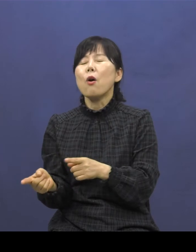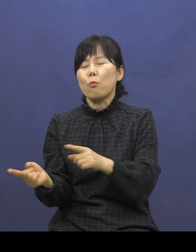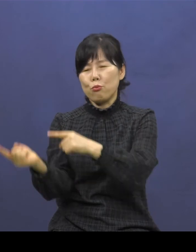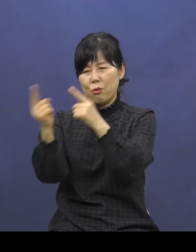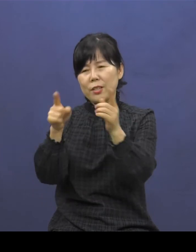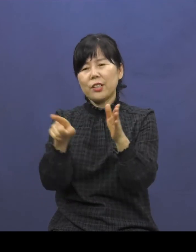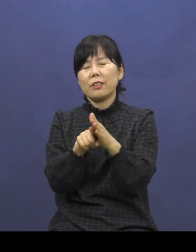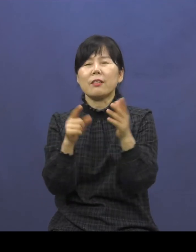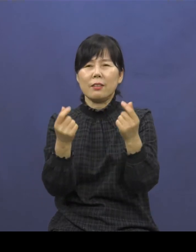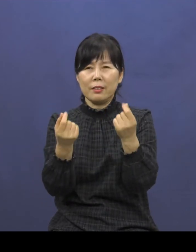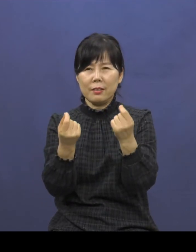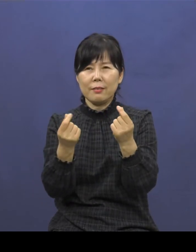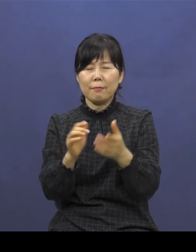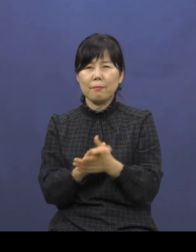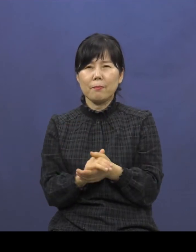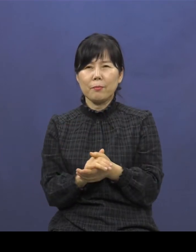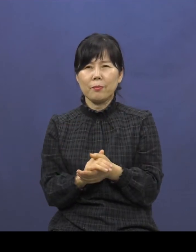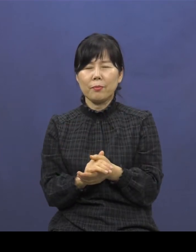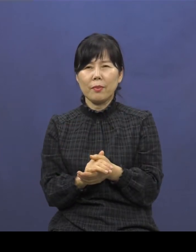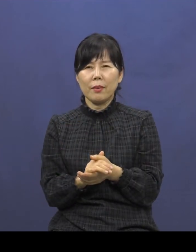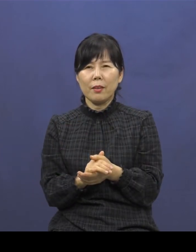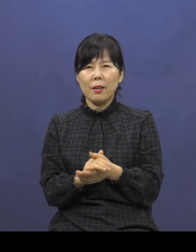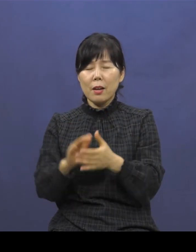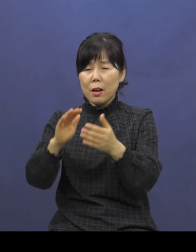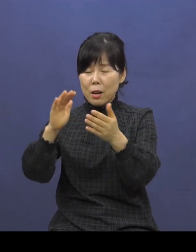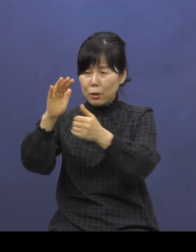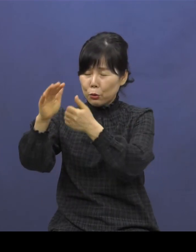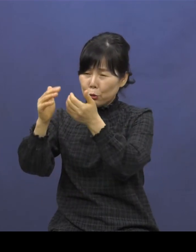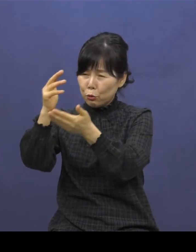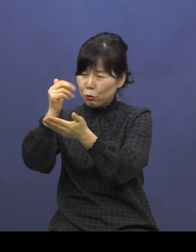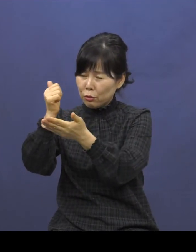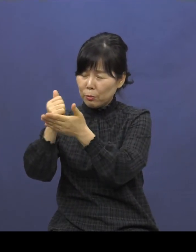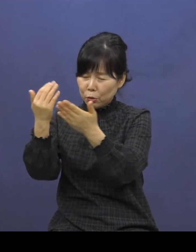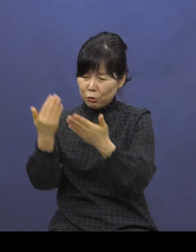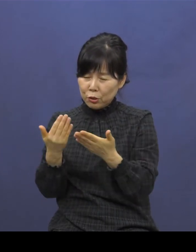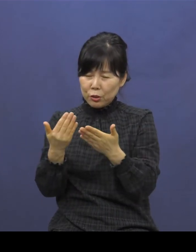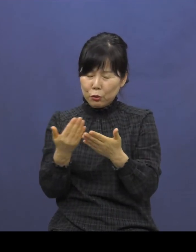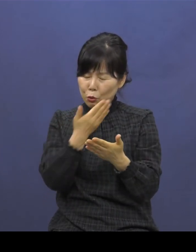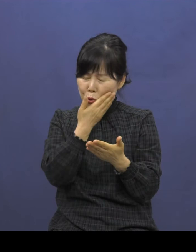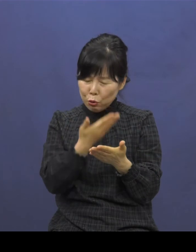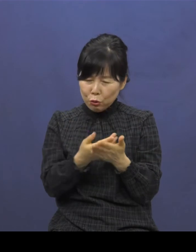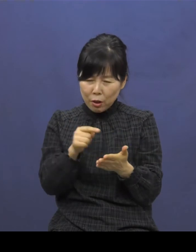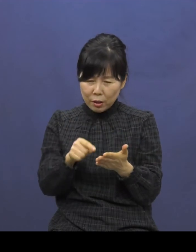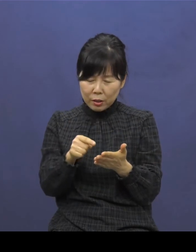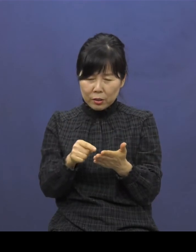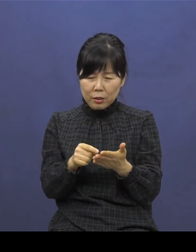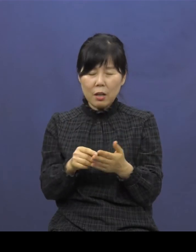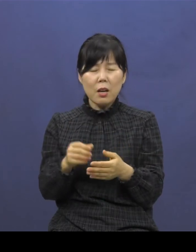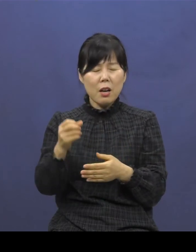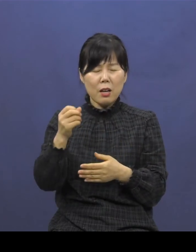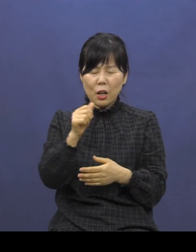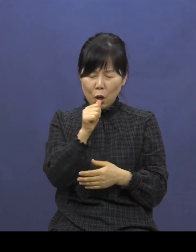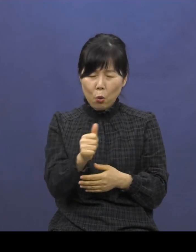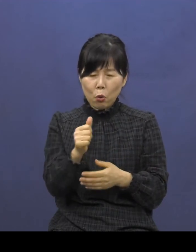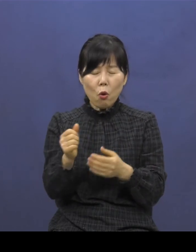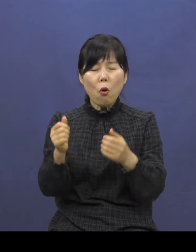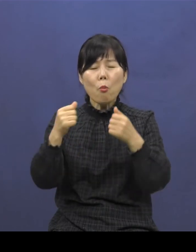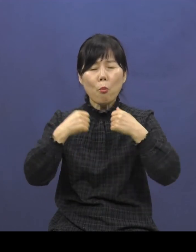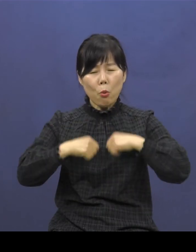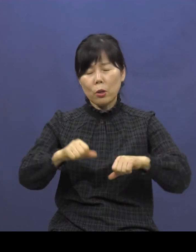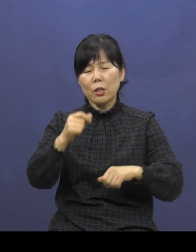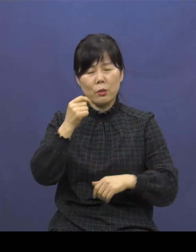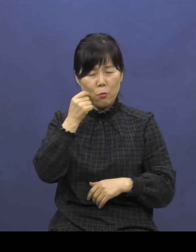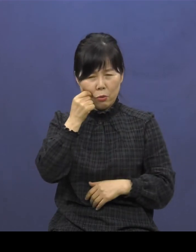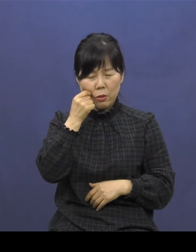그게 바로 부활신앙이에요. 주님이 주신 이 소중한 것 절대로 포기할 수 없다. 난 이걸 지킬